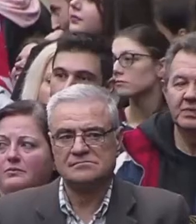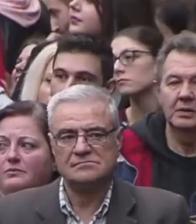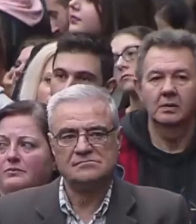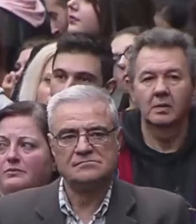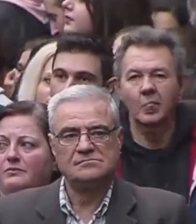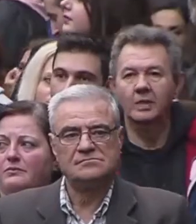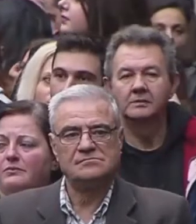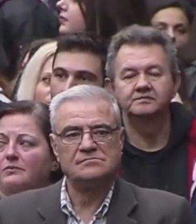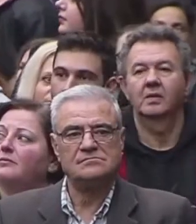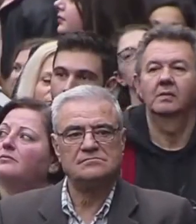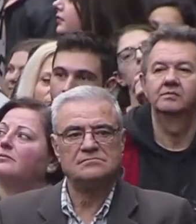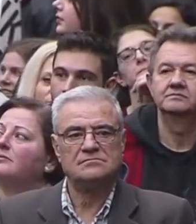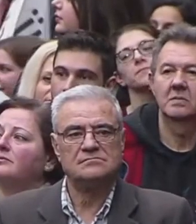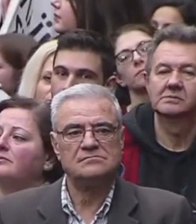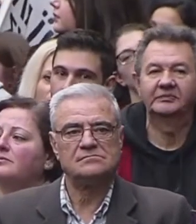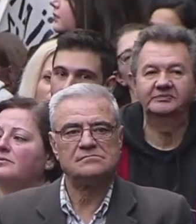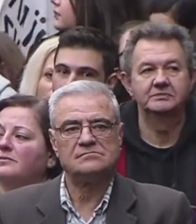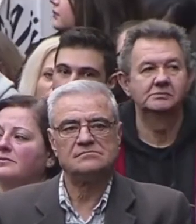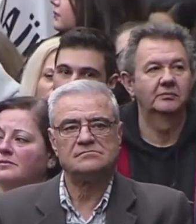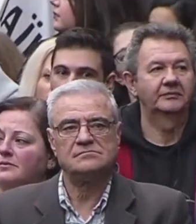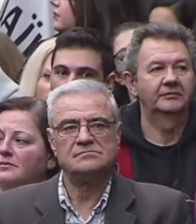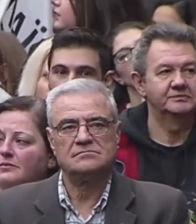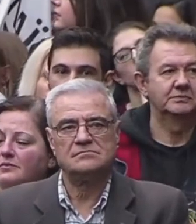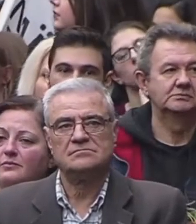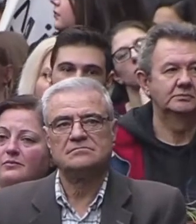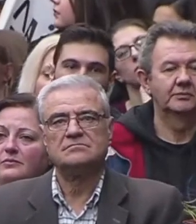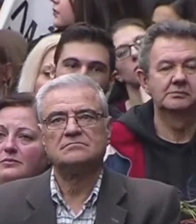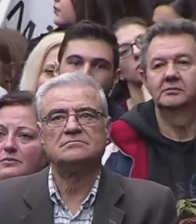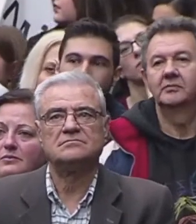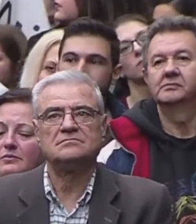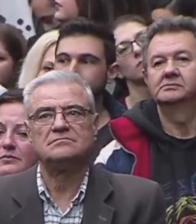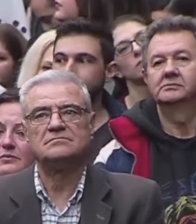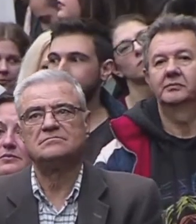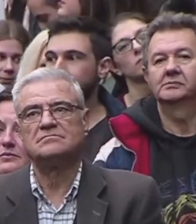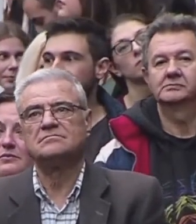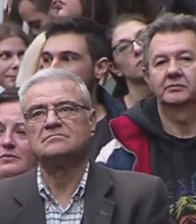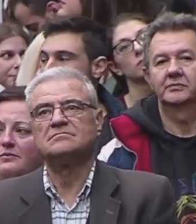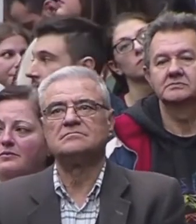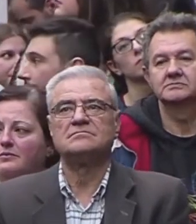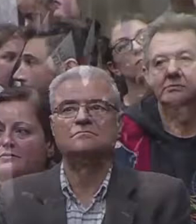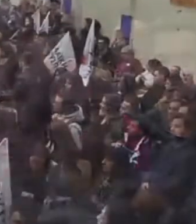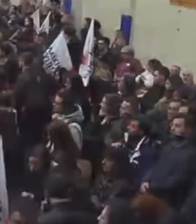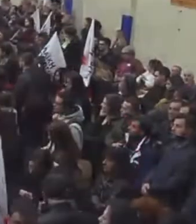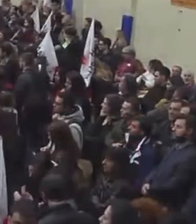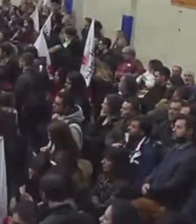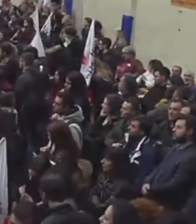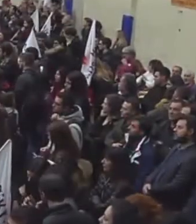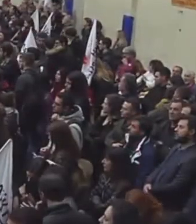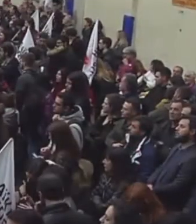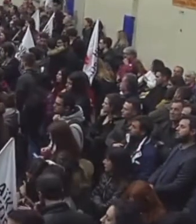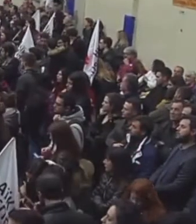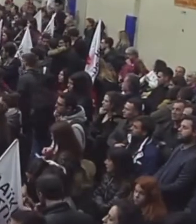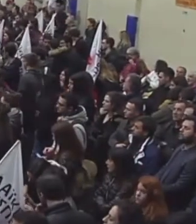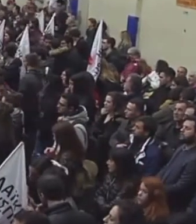περιφερειάρχες, τον υποδέχονται στο όνομα της ανάπτυξης και της προσέλκυσης επενδύσεων. Από αυτόν τον